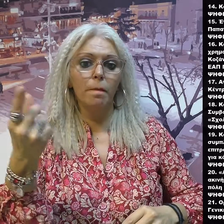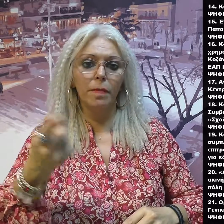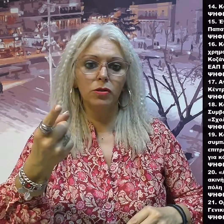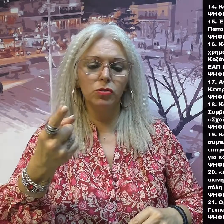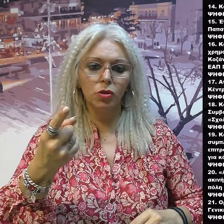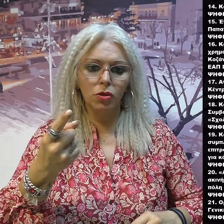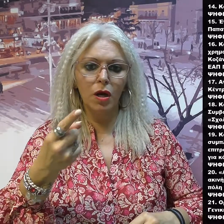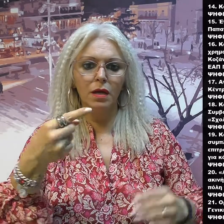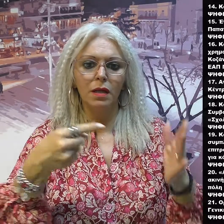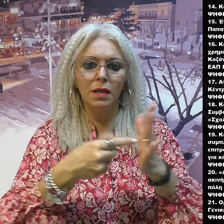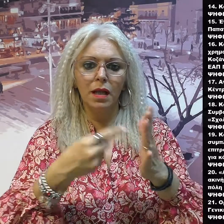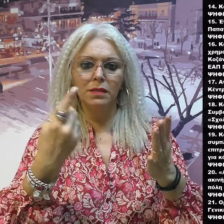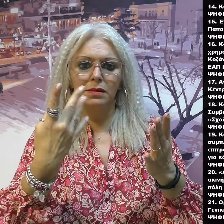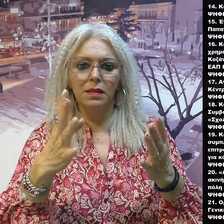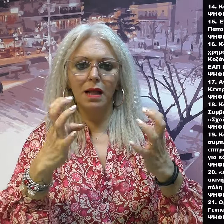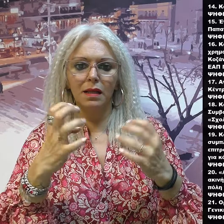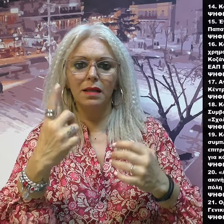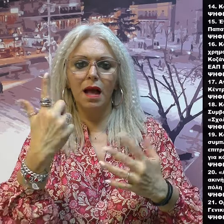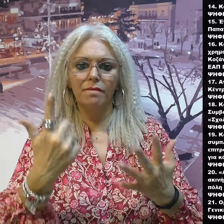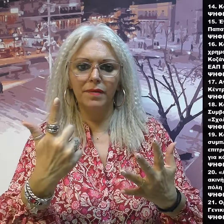δόσης 2022 ποσού